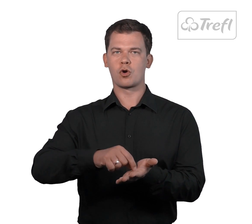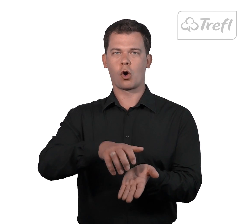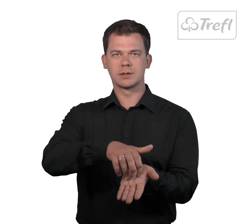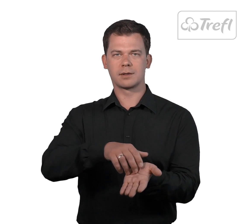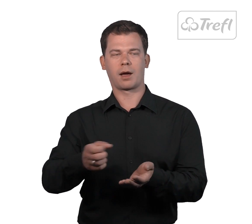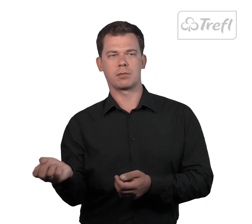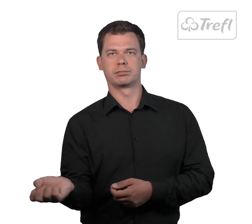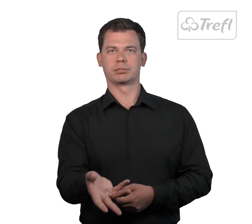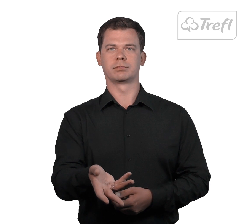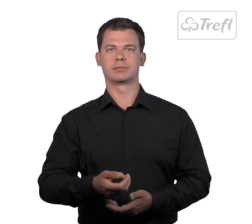Kostka.